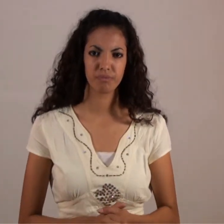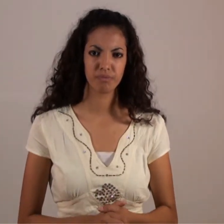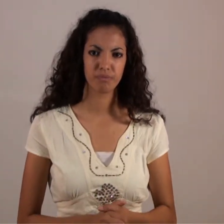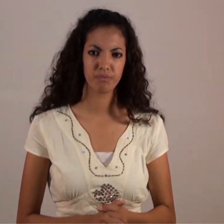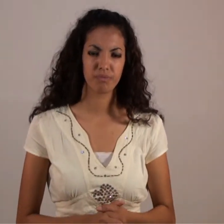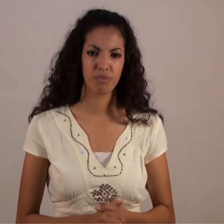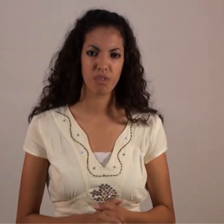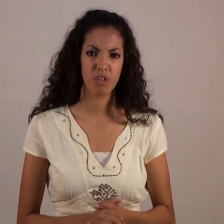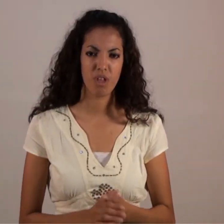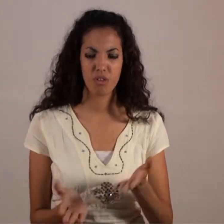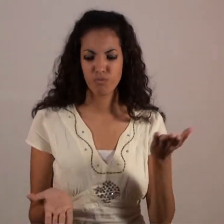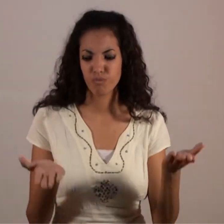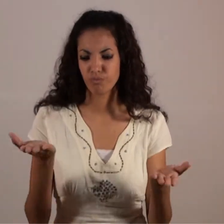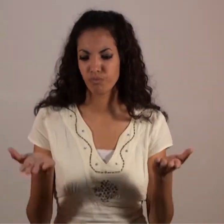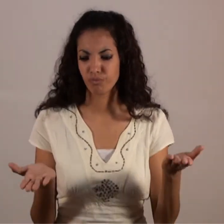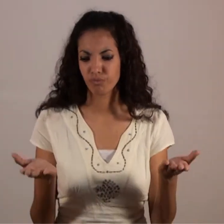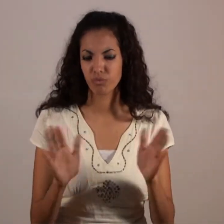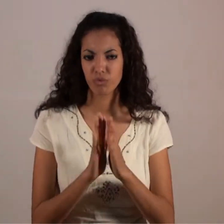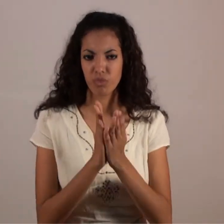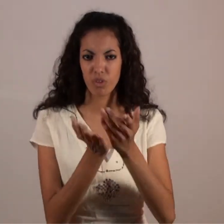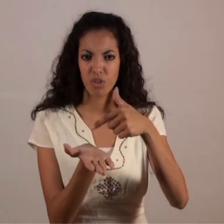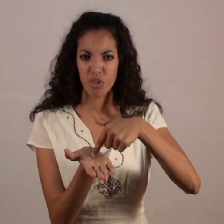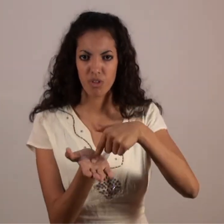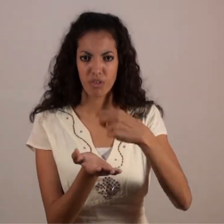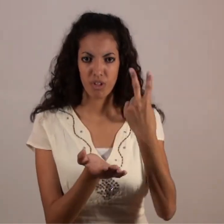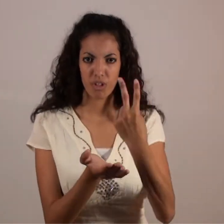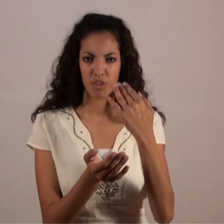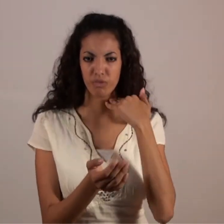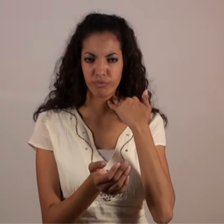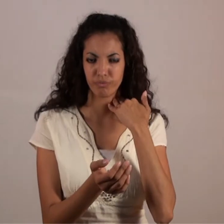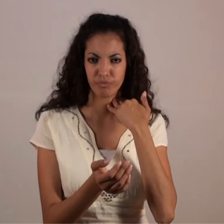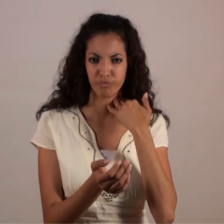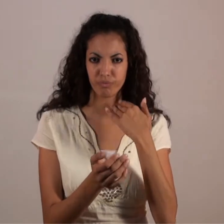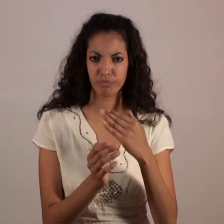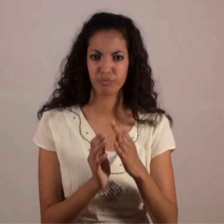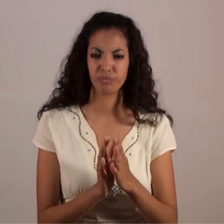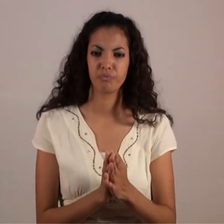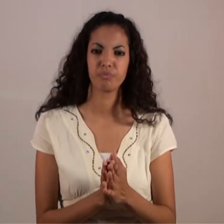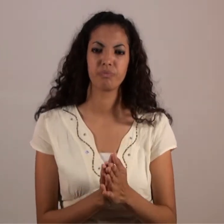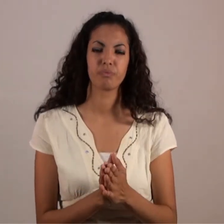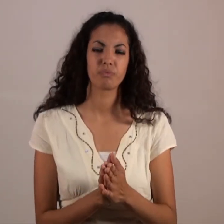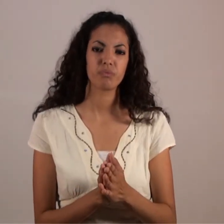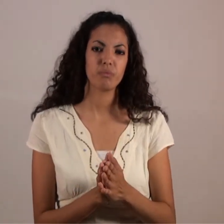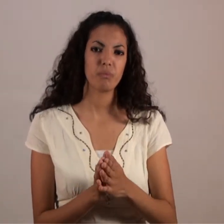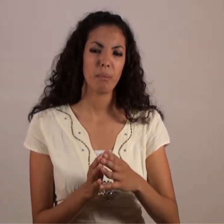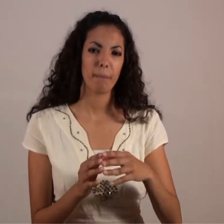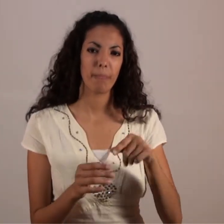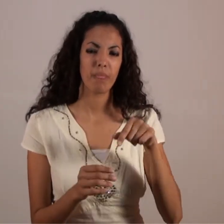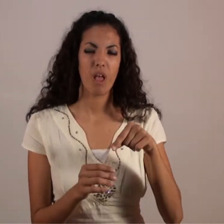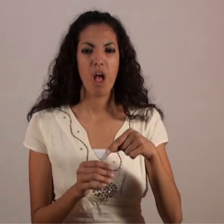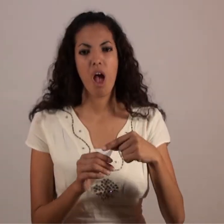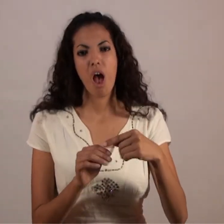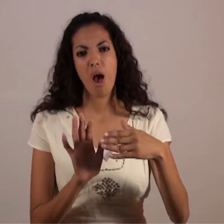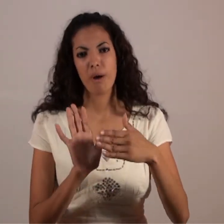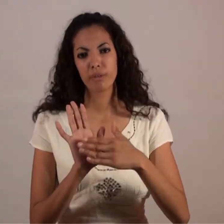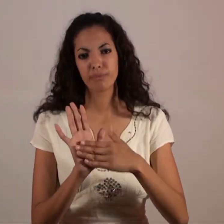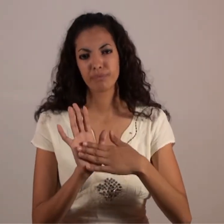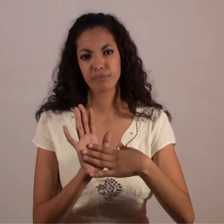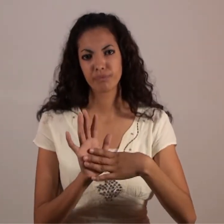Comparar Génesis 14:18 al 20. Entonces Melquisedec, rey de Salem y sacerdote del Dios